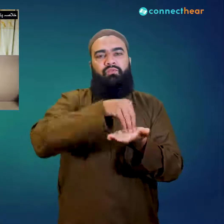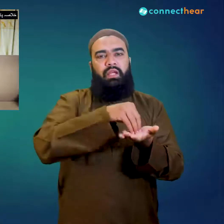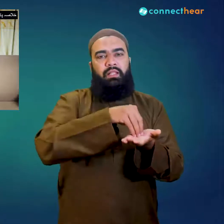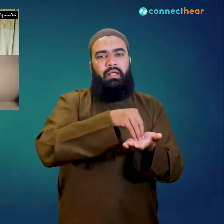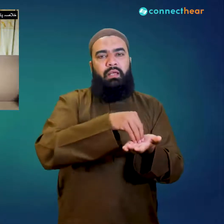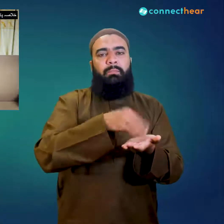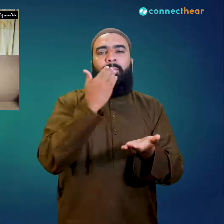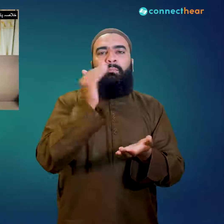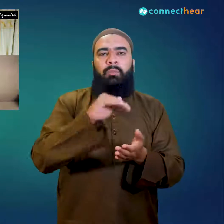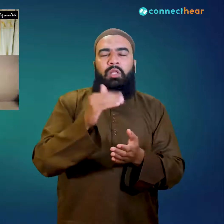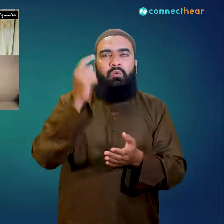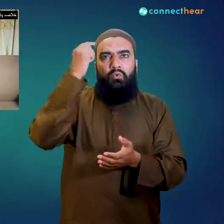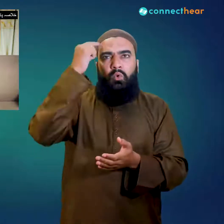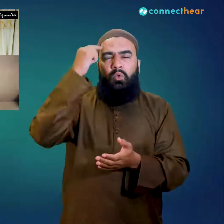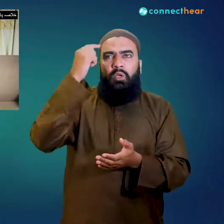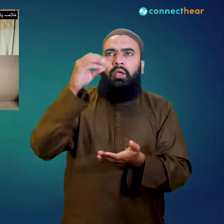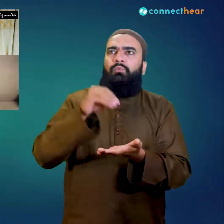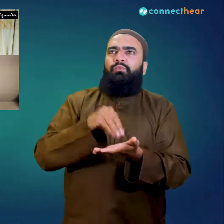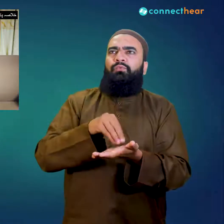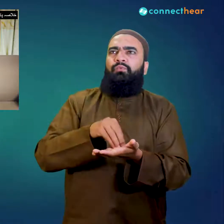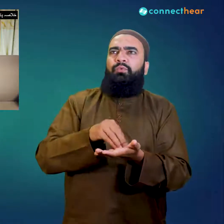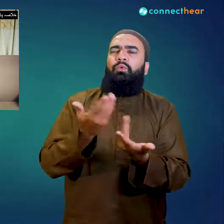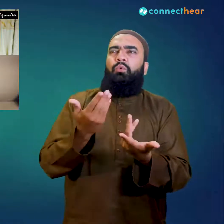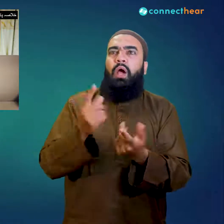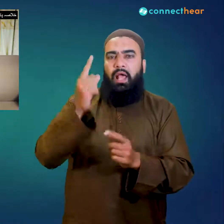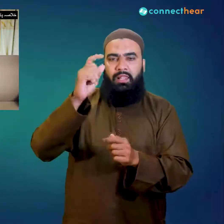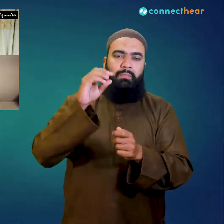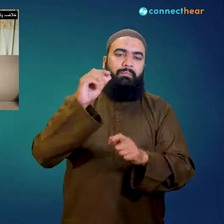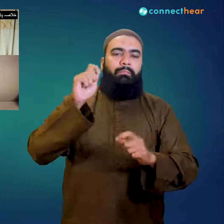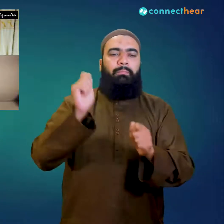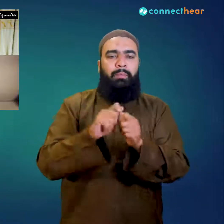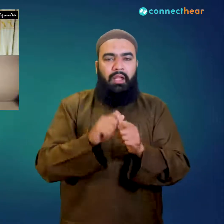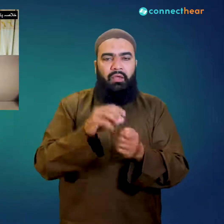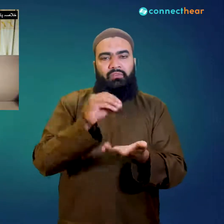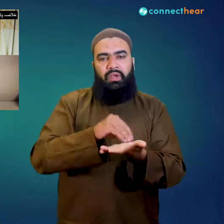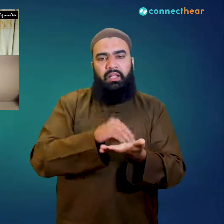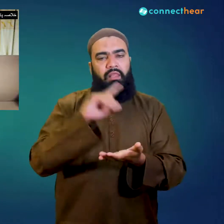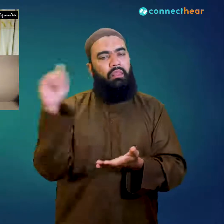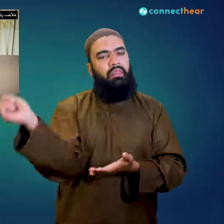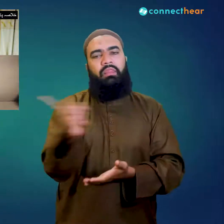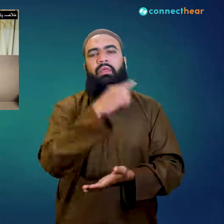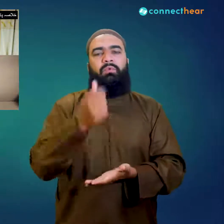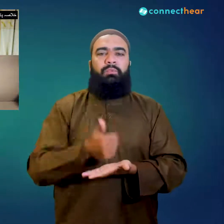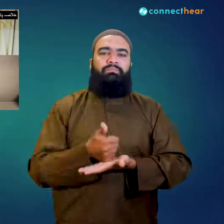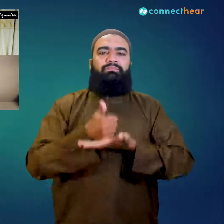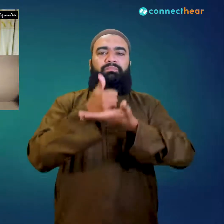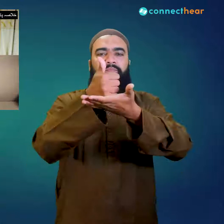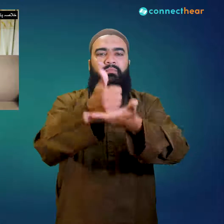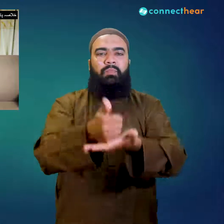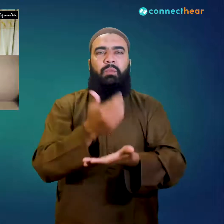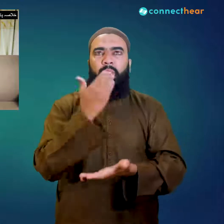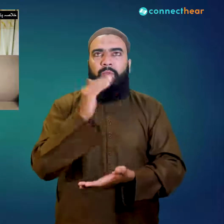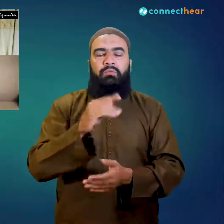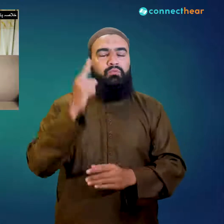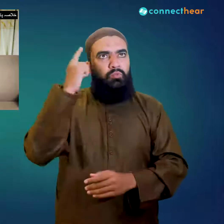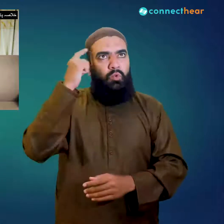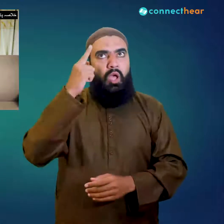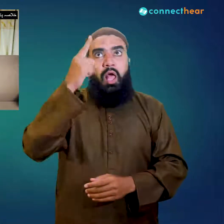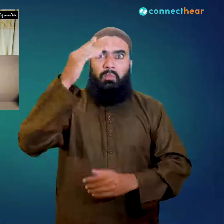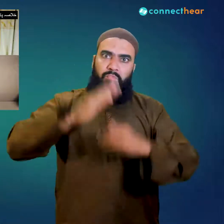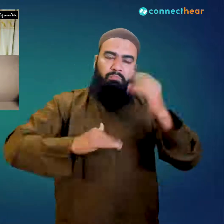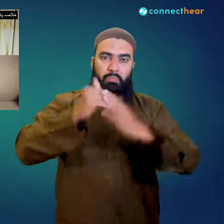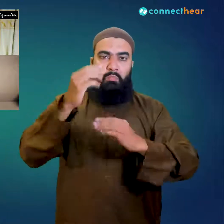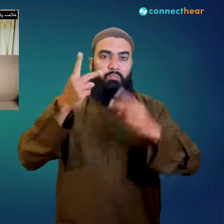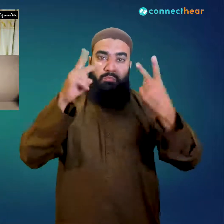کی وحدانیت، اللہ کی کبریائی کو، اللہ کی بڑائی کو دل میں رکھتے ہوئے ان چیزوں کو استعمال کیا جائے تو اللہ کا